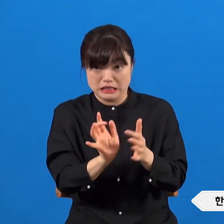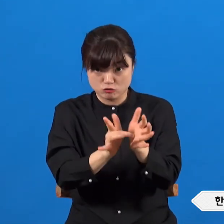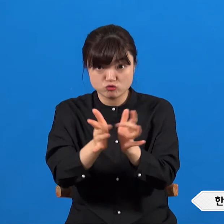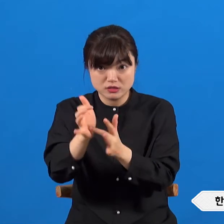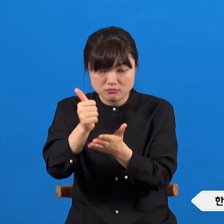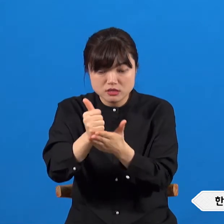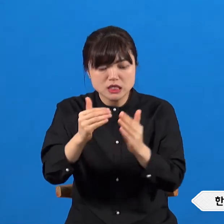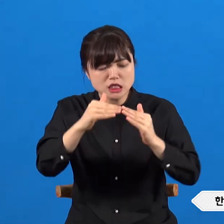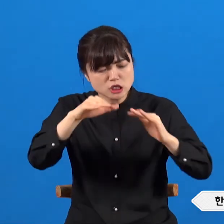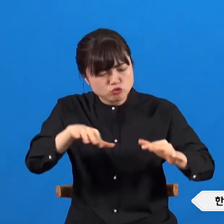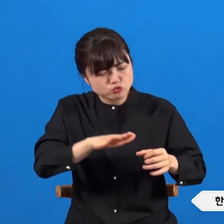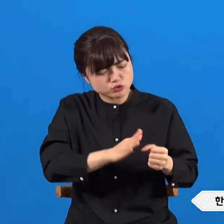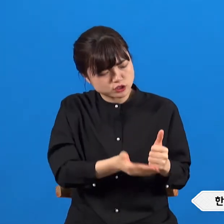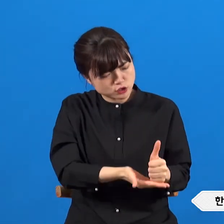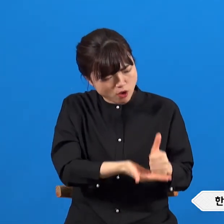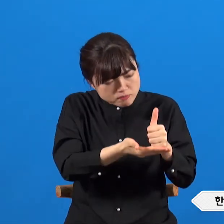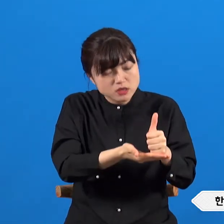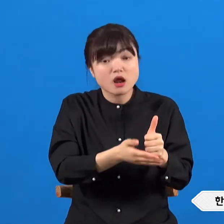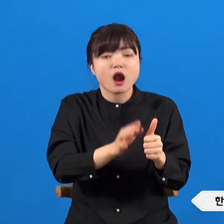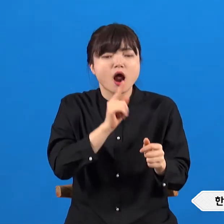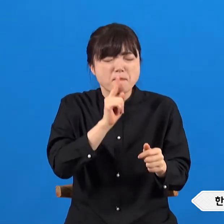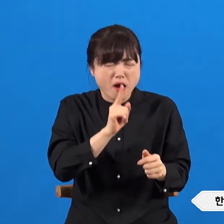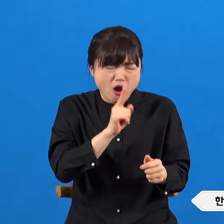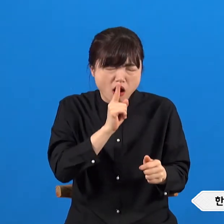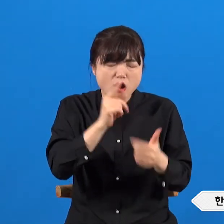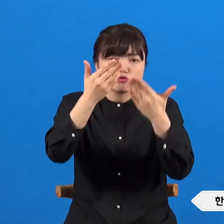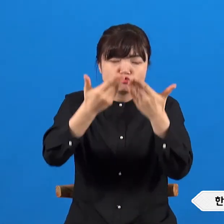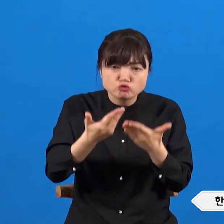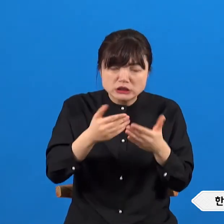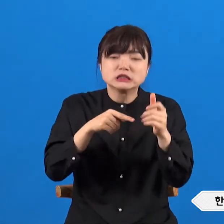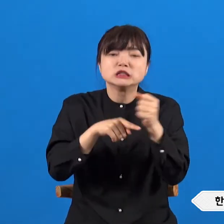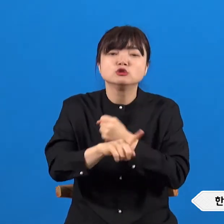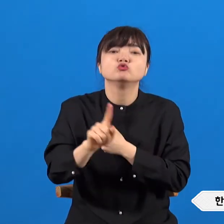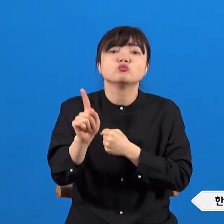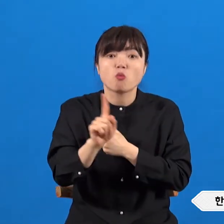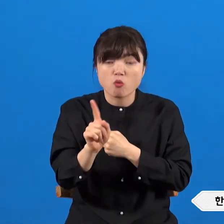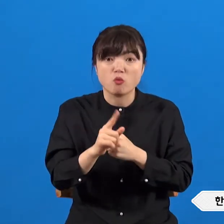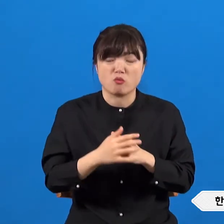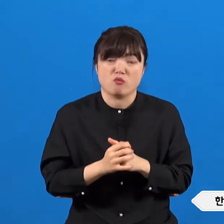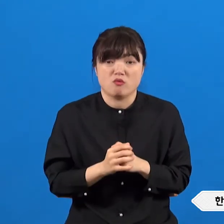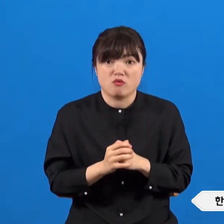예수님이 이웃을 섬기라고 그렇게